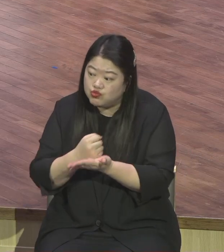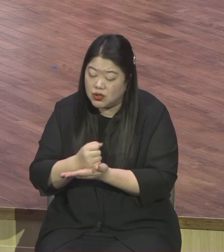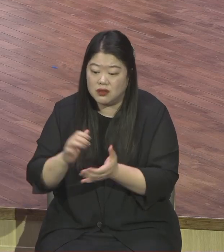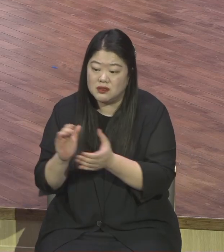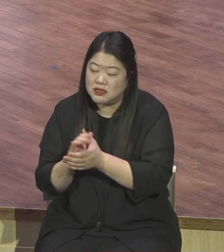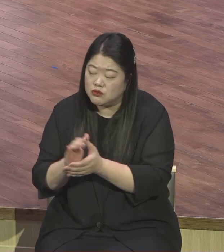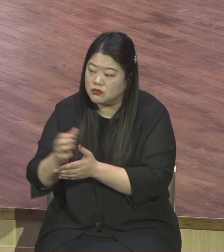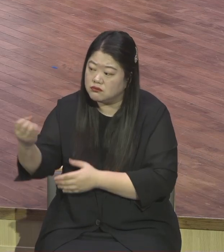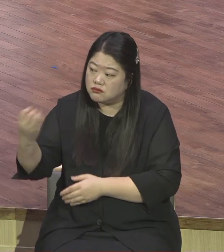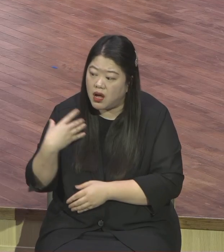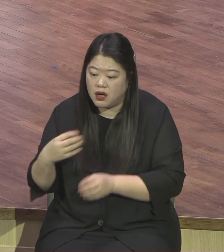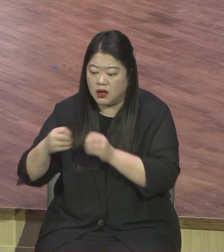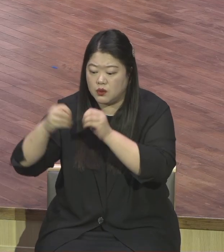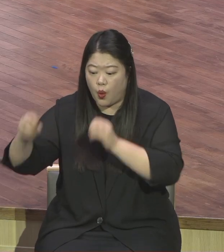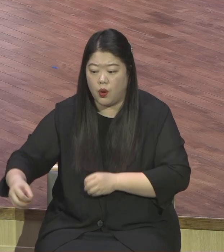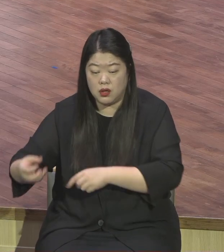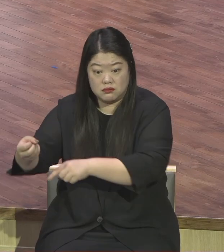여러분처럼